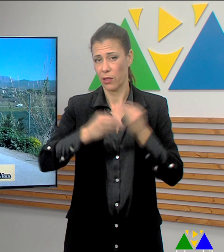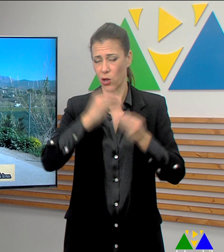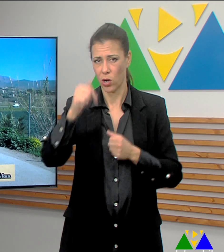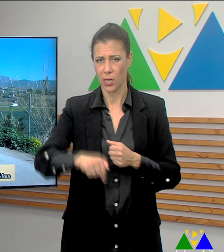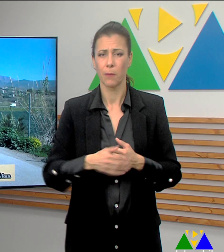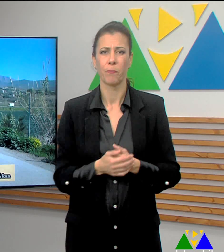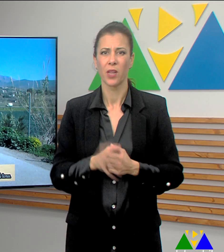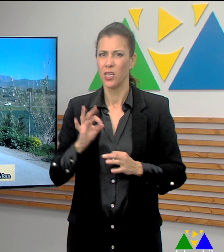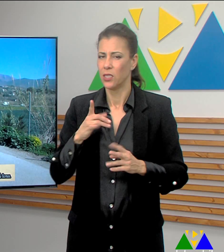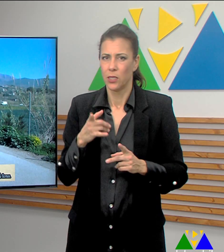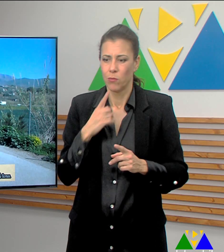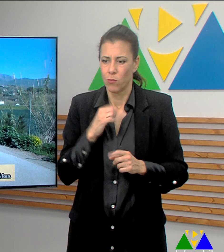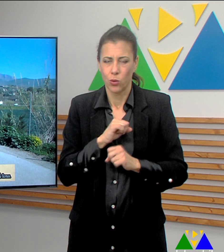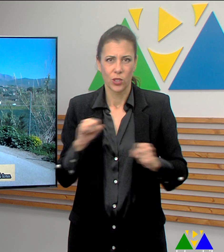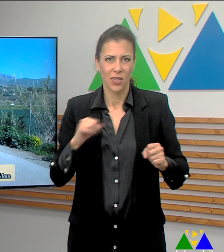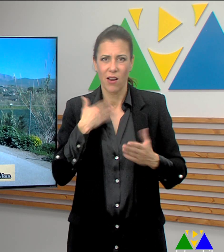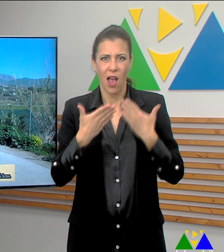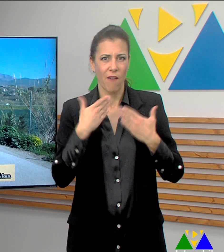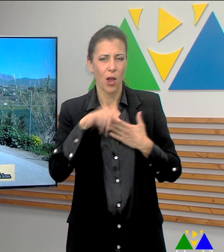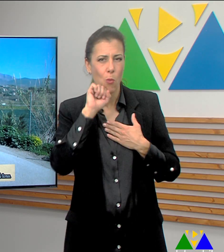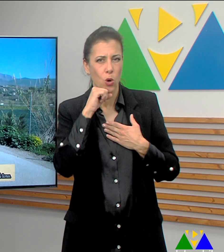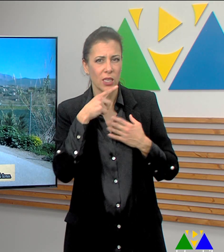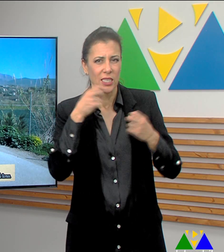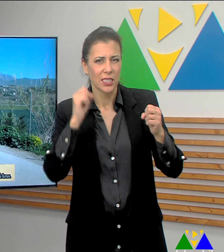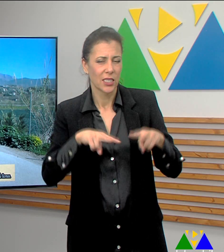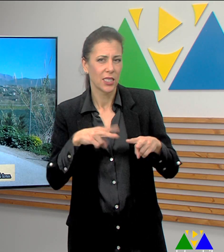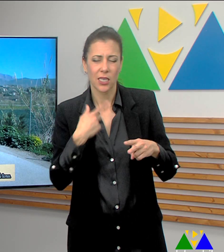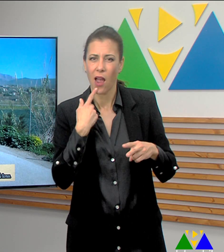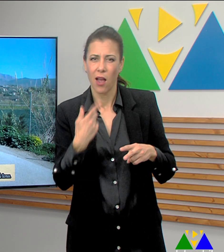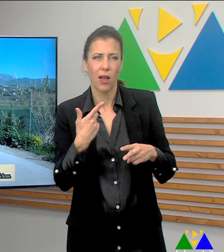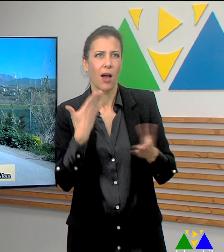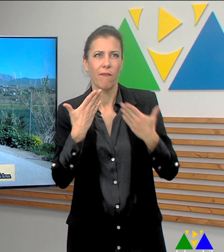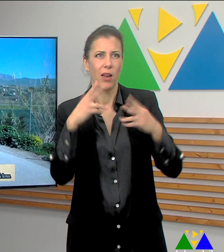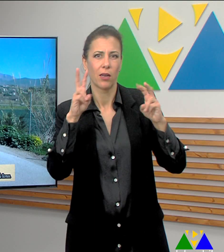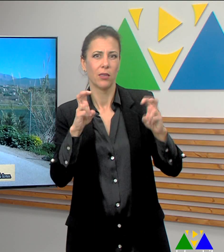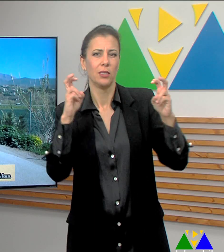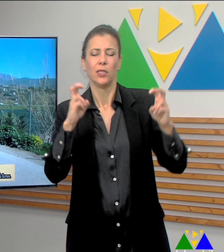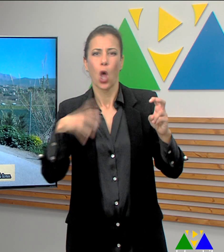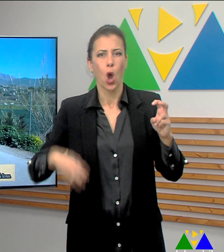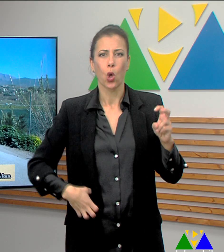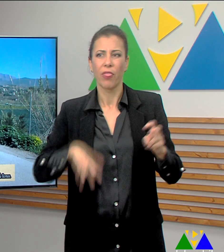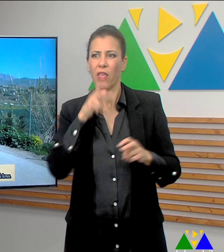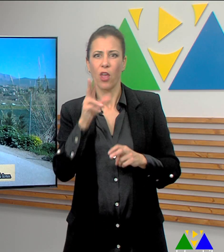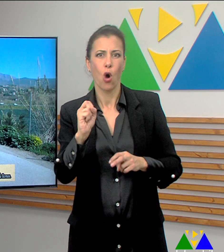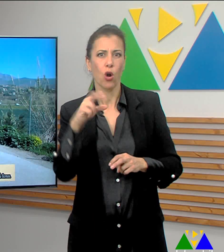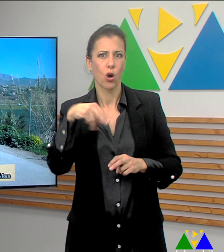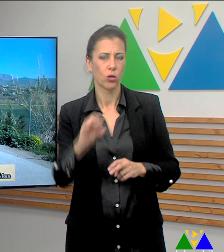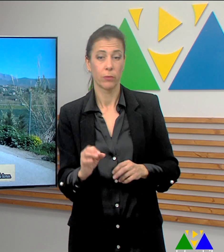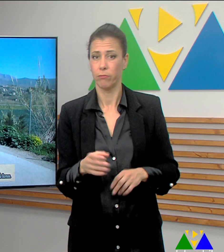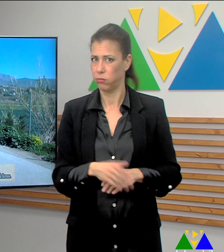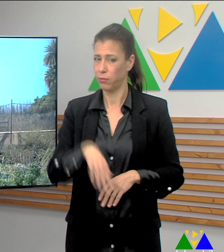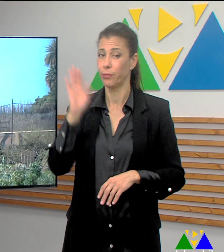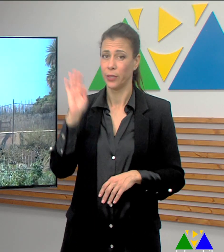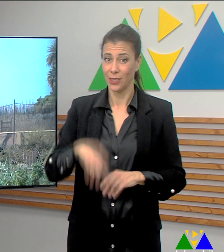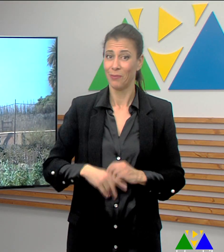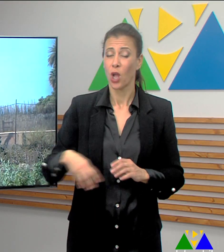imposible hablar de un Motril de aquella época sin mencionar, yo te decía antes, al conde de Borno. No, es que el conde de Borno